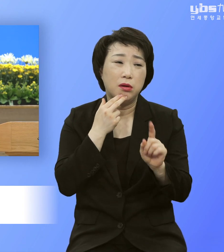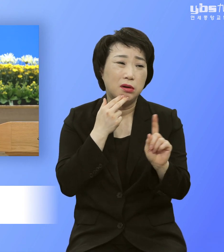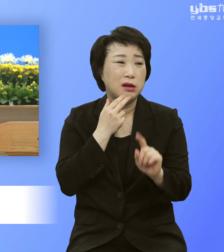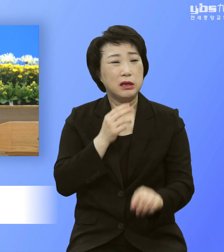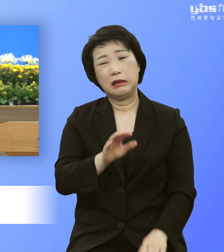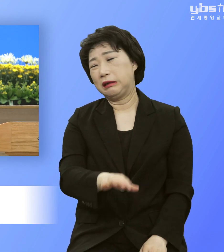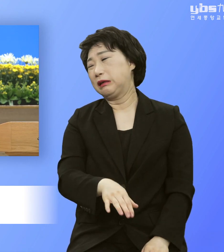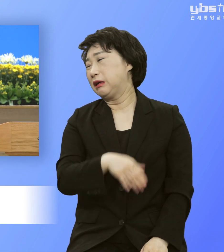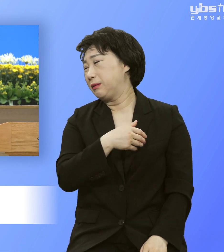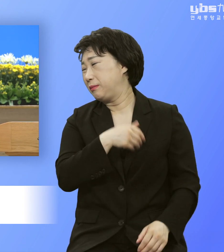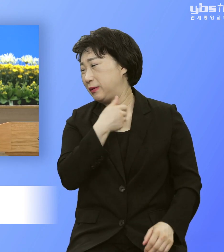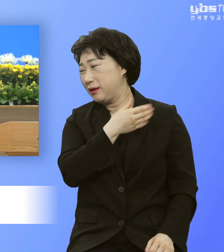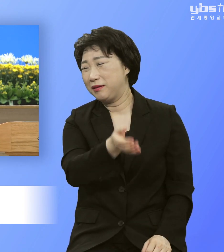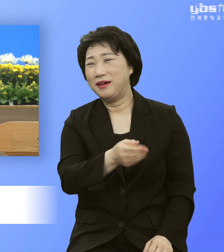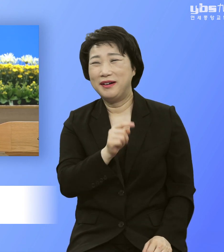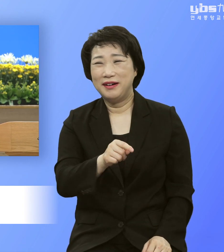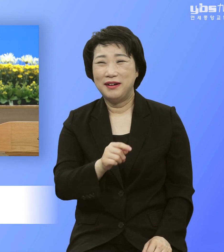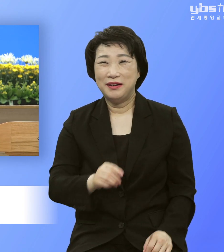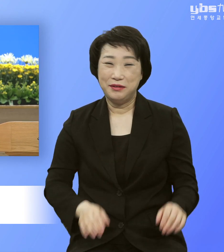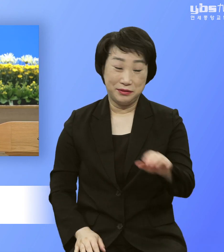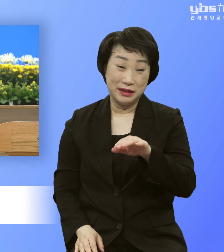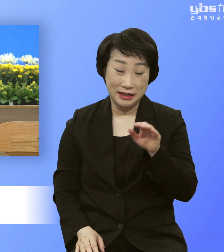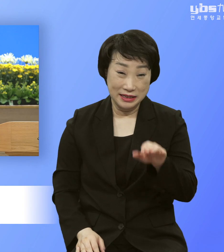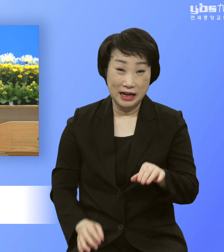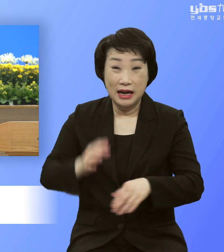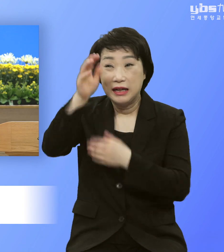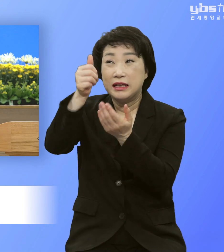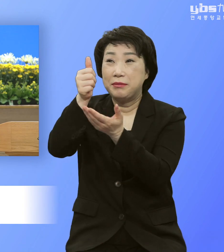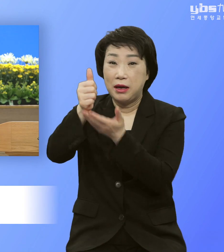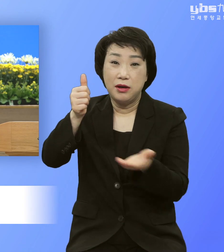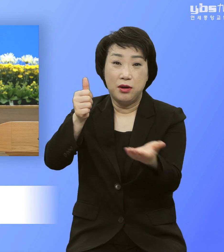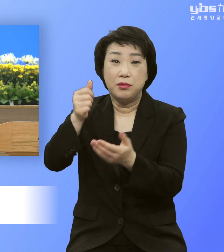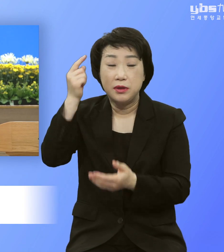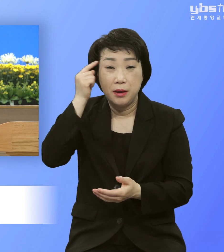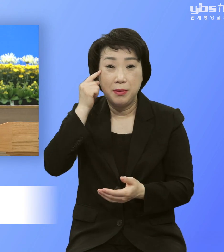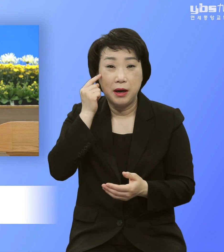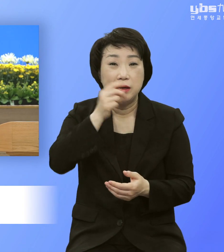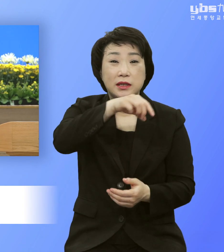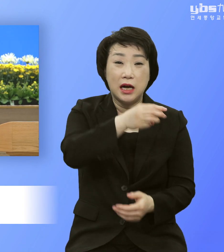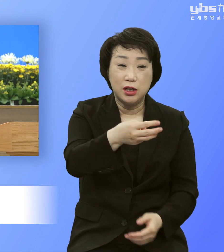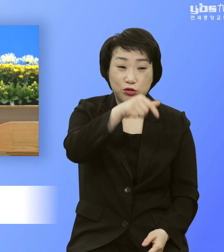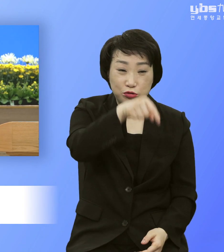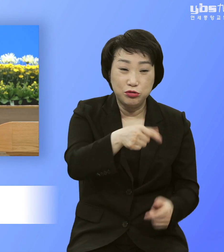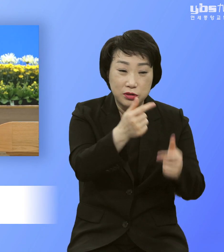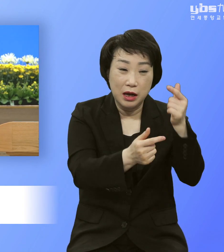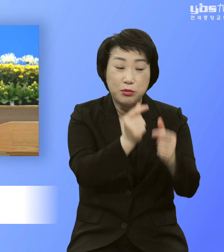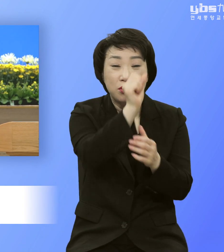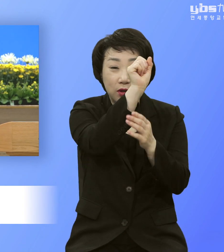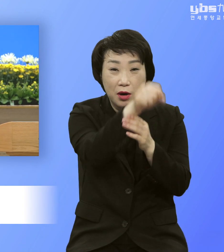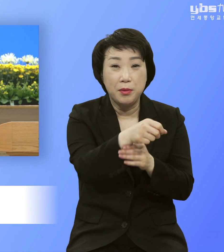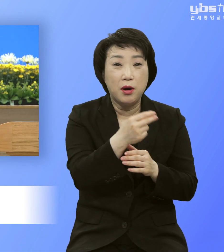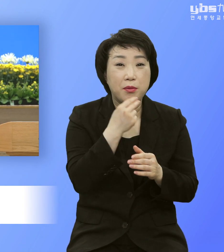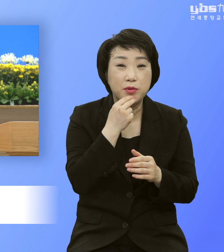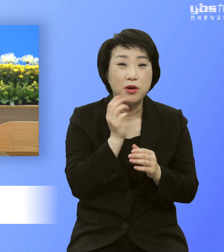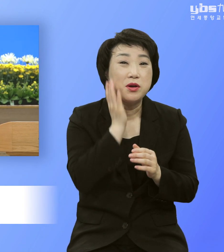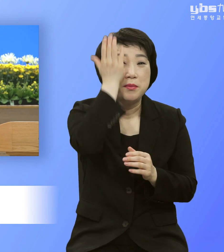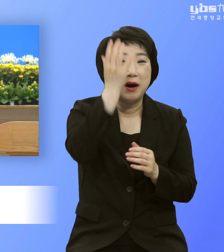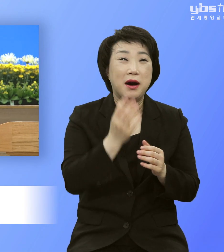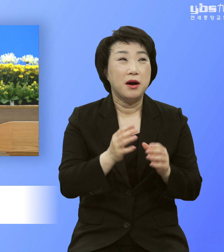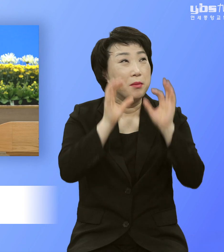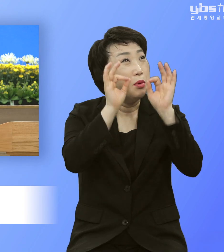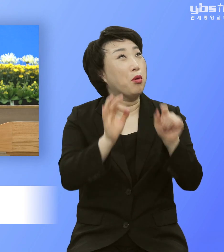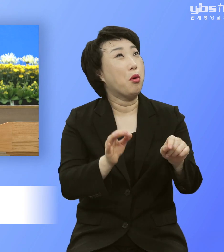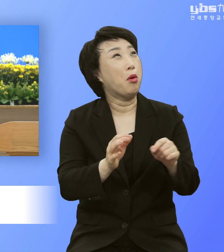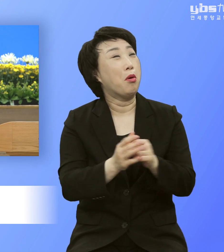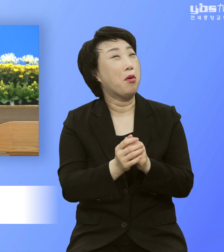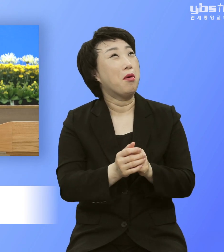생존이 가치가 없어. 우리가 하나님 앞에서 보세요. 살구나무가 열매는 안 열려도 이파리를